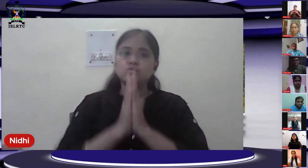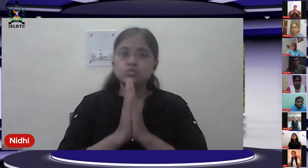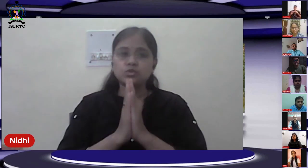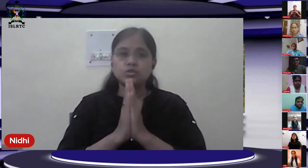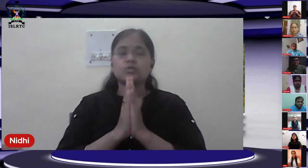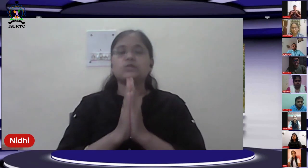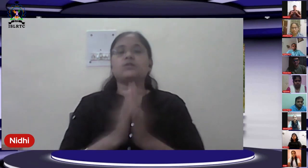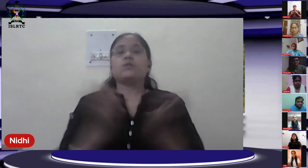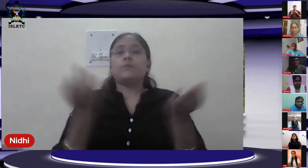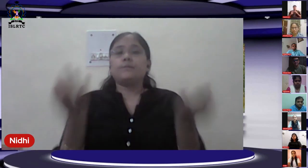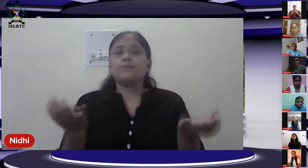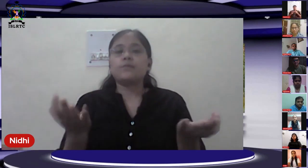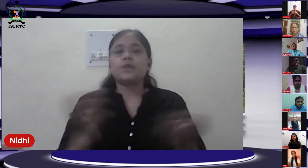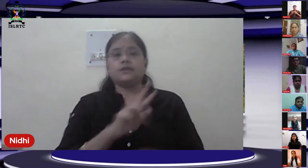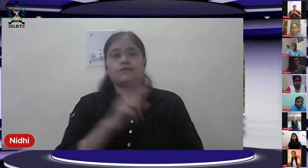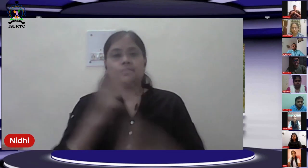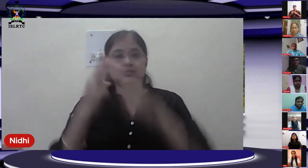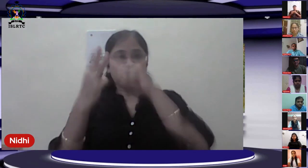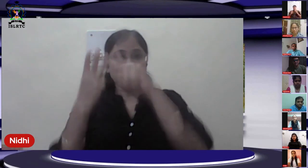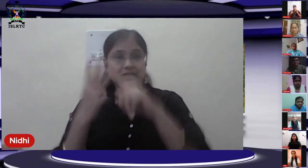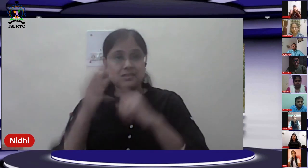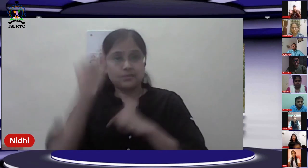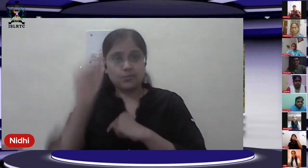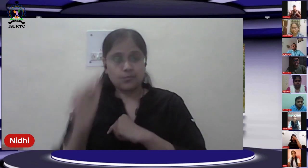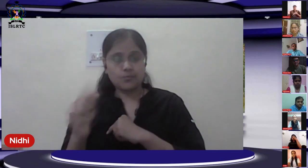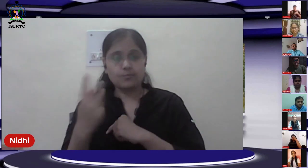सूर्य नमस्कार प्राणायाम और मेडिटेशन, ये 3-4 टेक्निक्स बहुत कॉमन